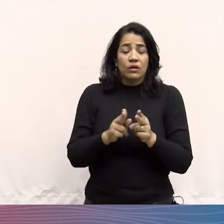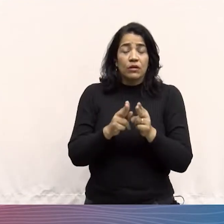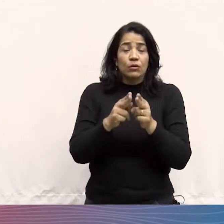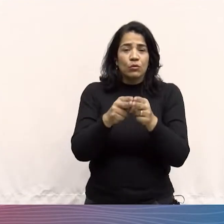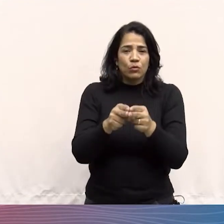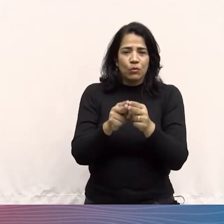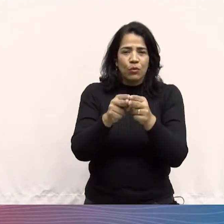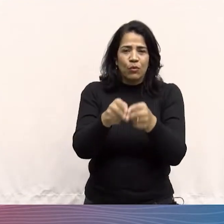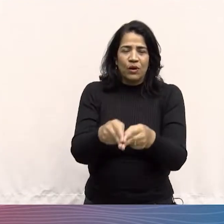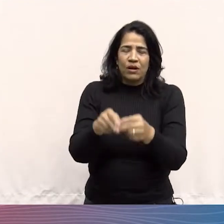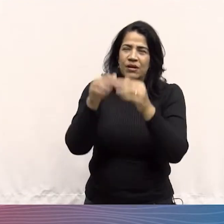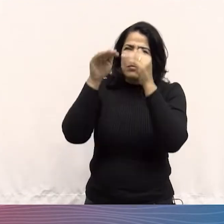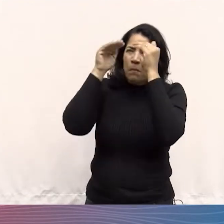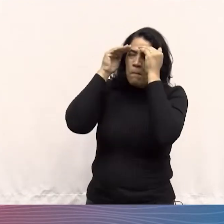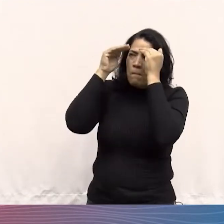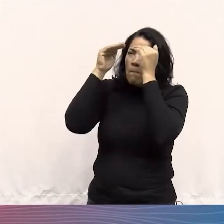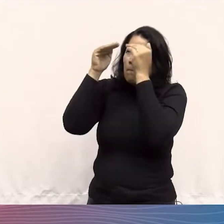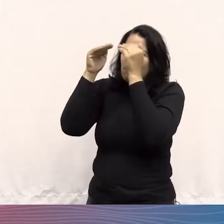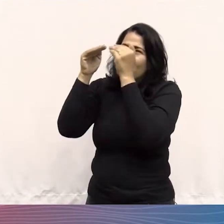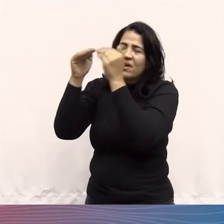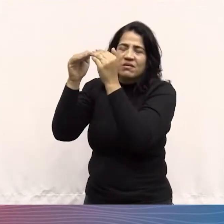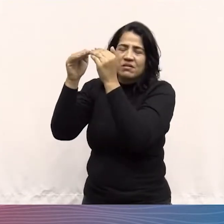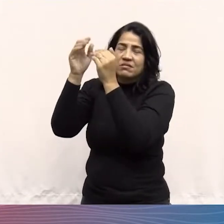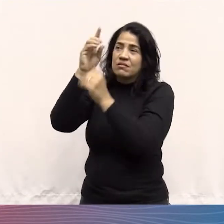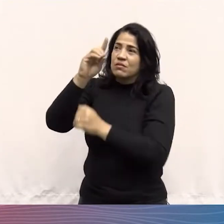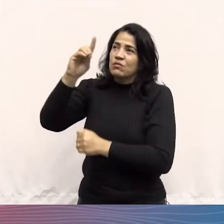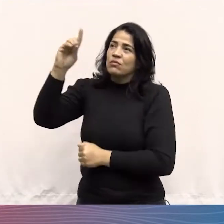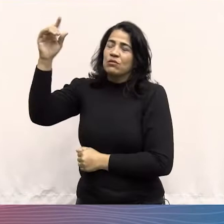arca num lugar deserto,